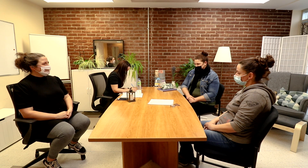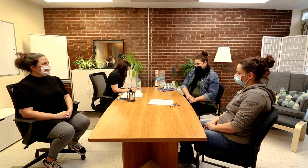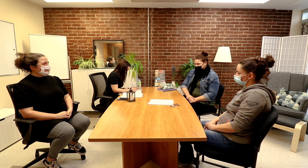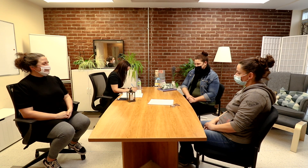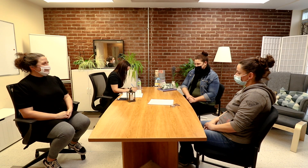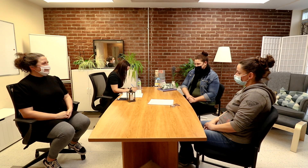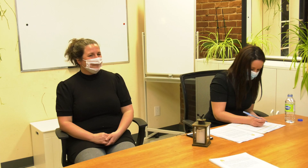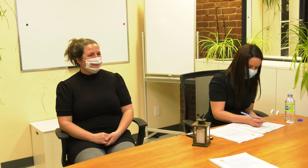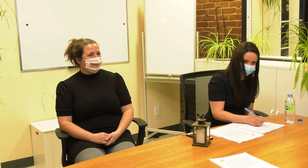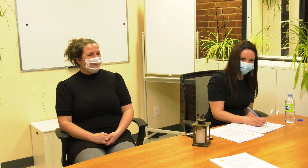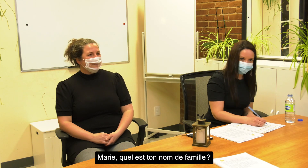et Marie, votre nom de famille?